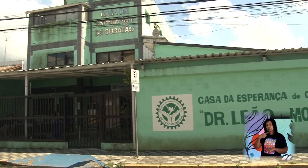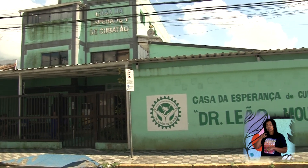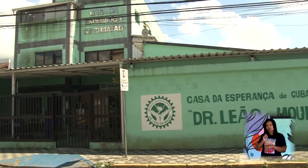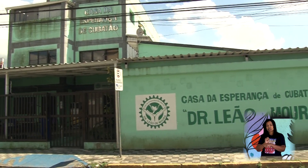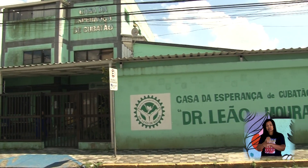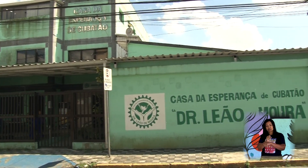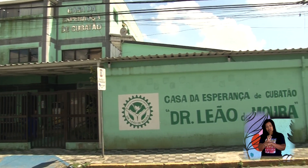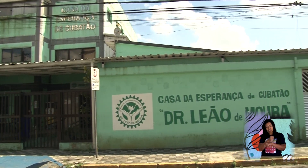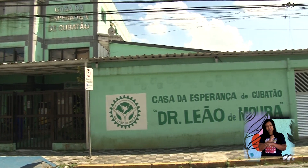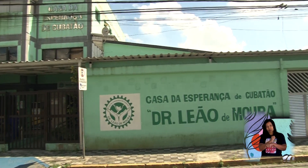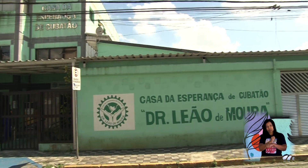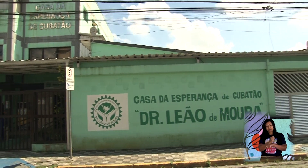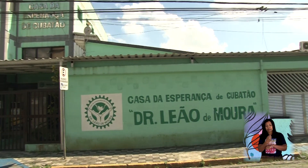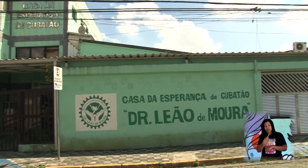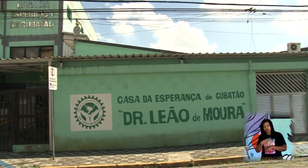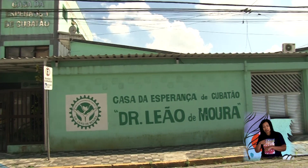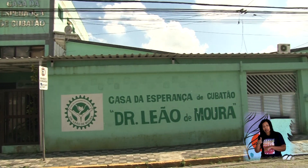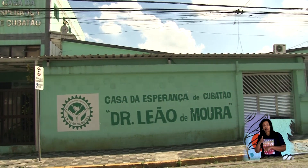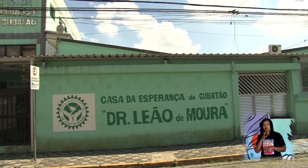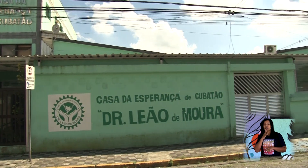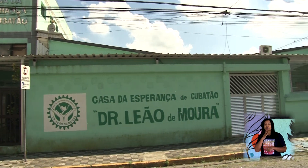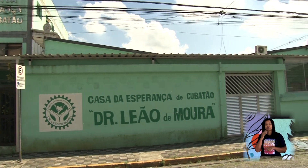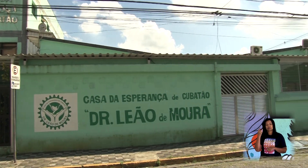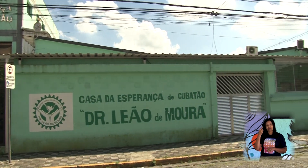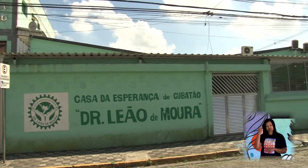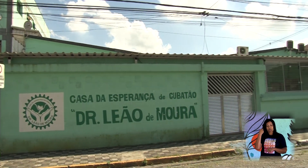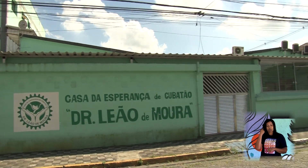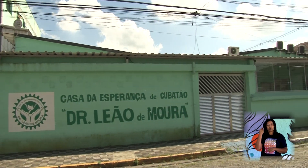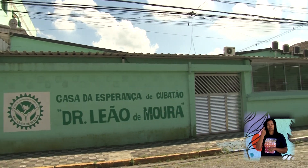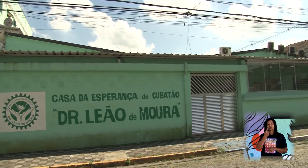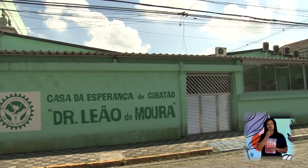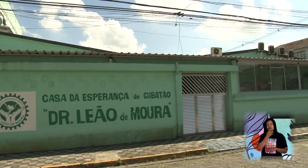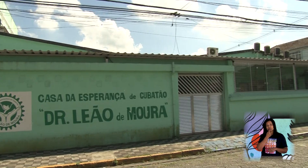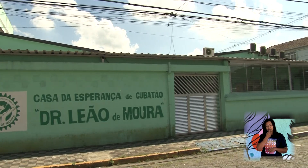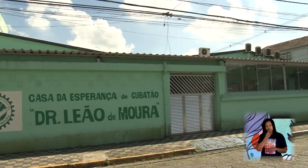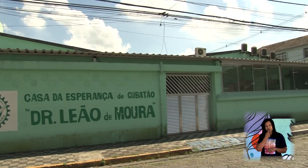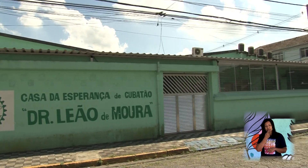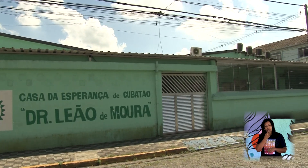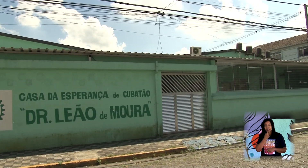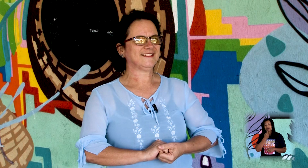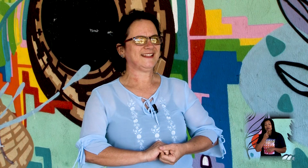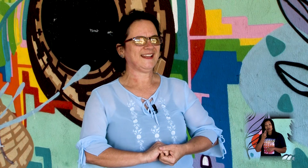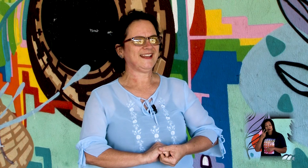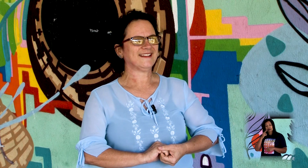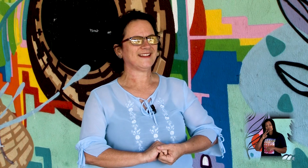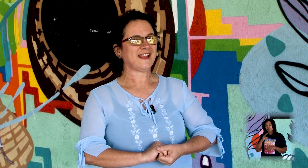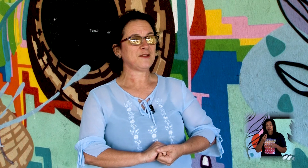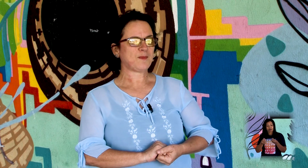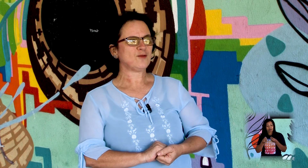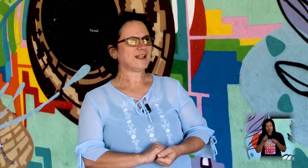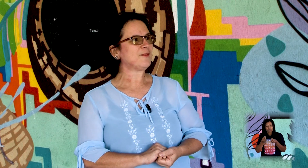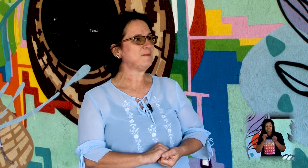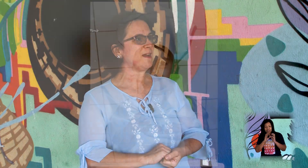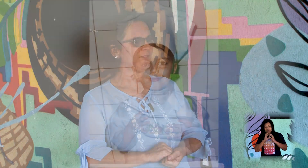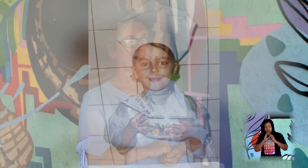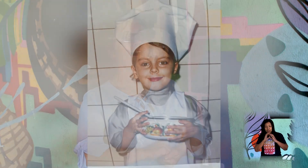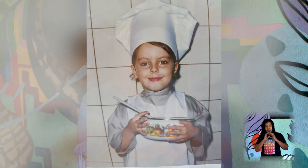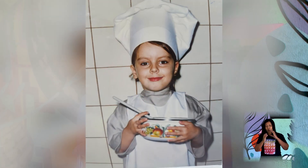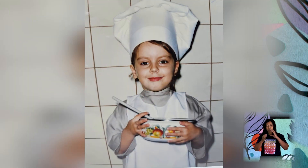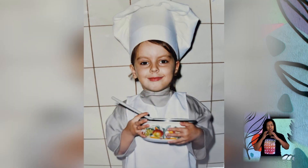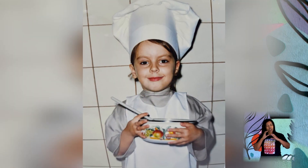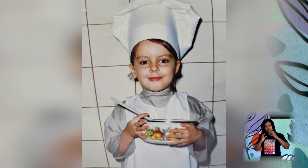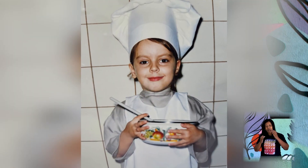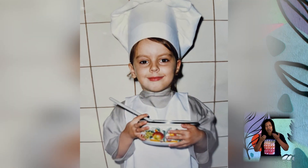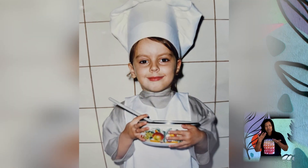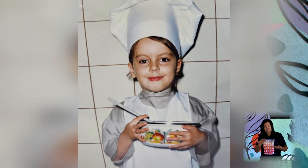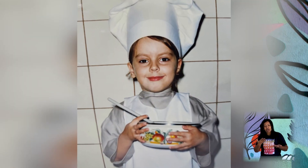lá. Aí fui conhecendo os surdos, vendo as habilidades deles, né? E perguntava para minha filha: cadê